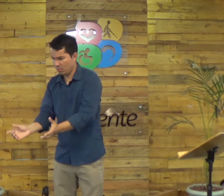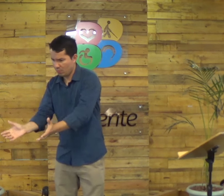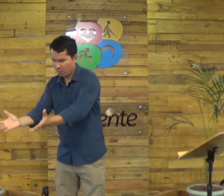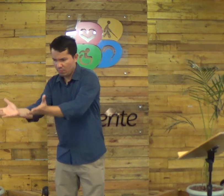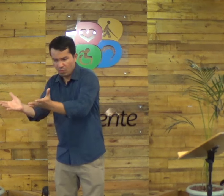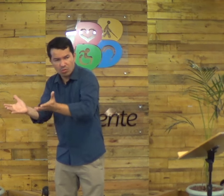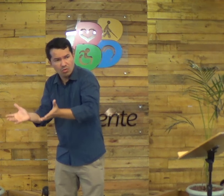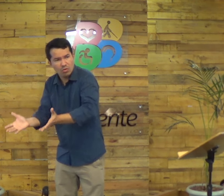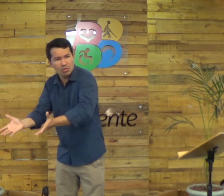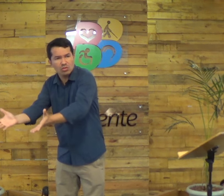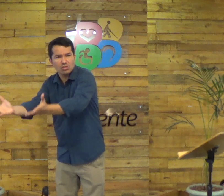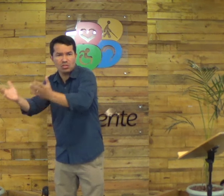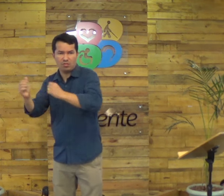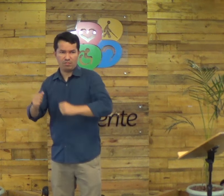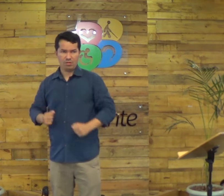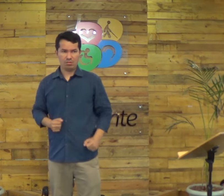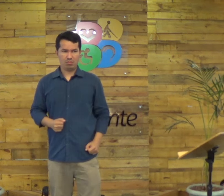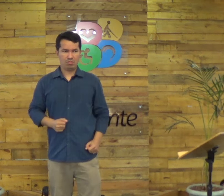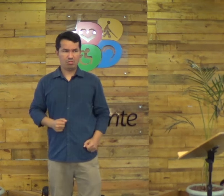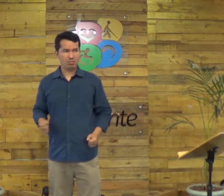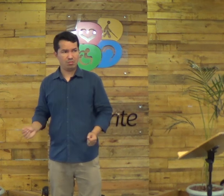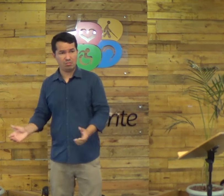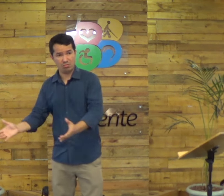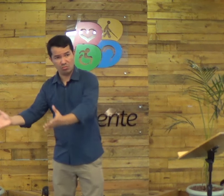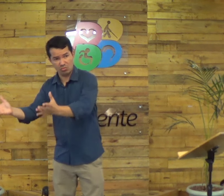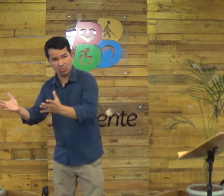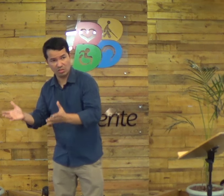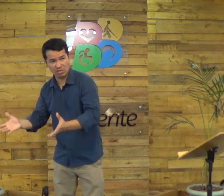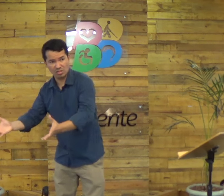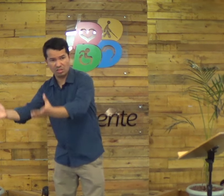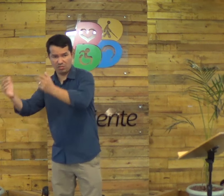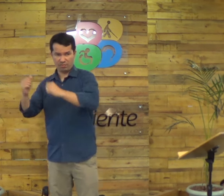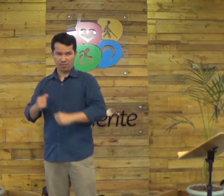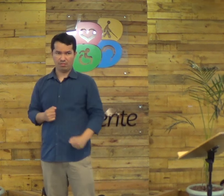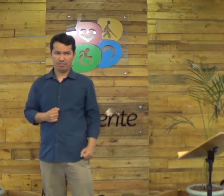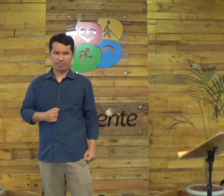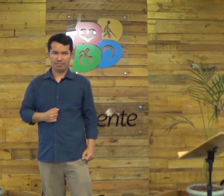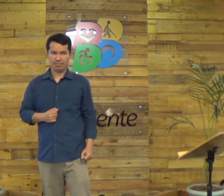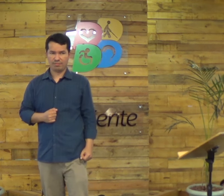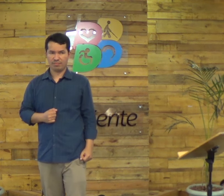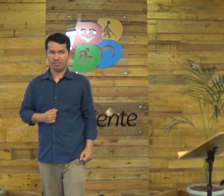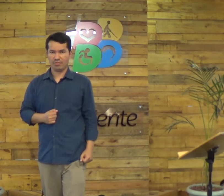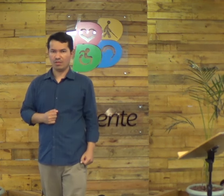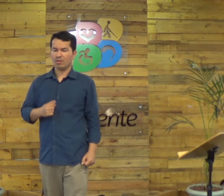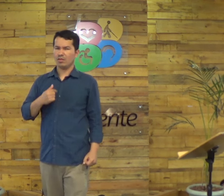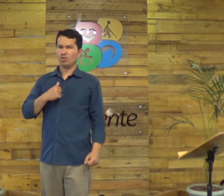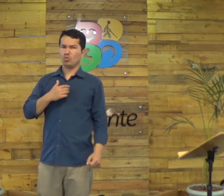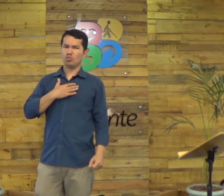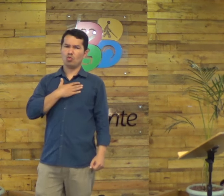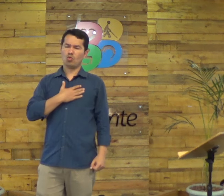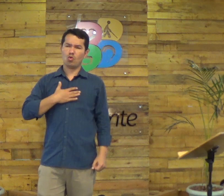vai de novo, com uma pessoa, que tive, com coragem, faça uma coisa, cresça,